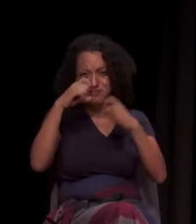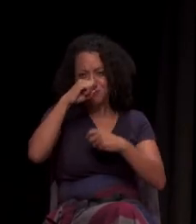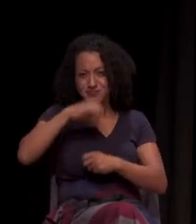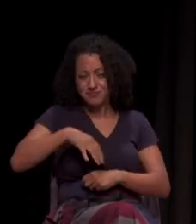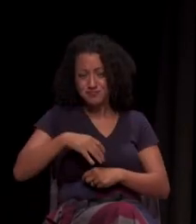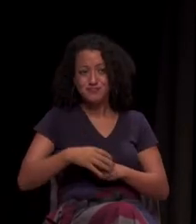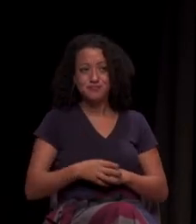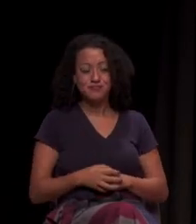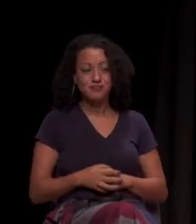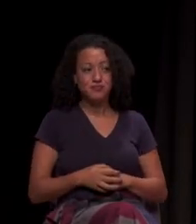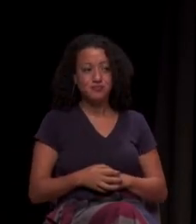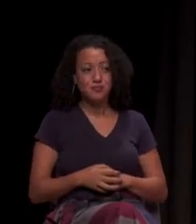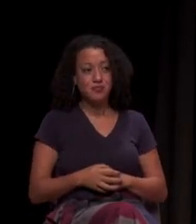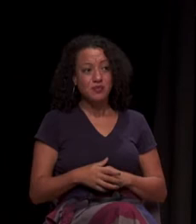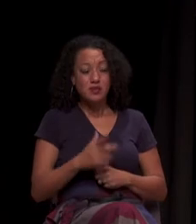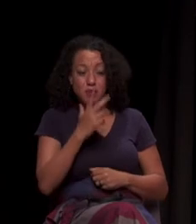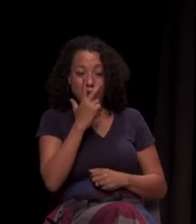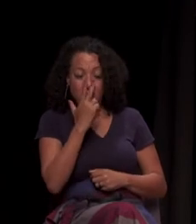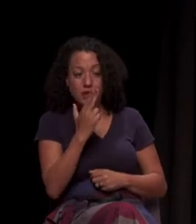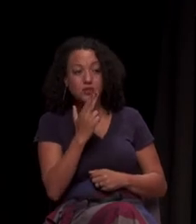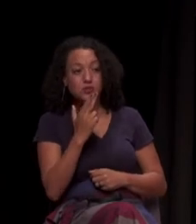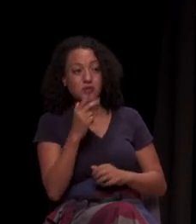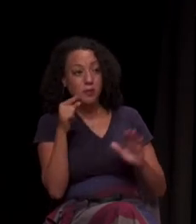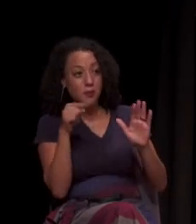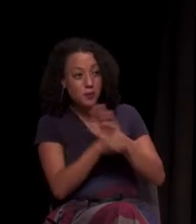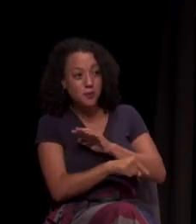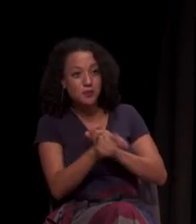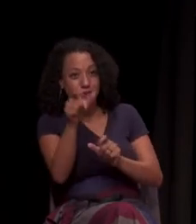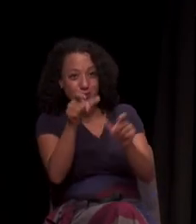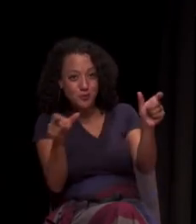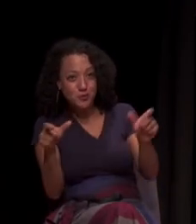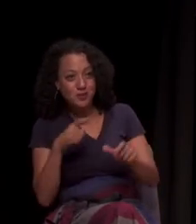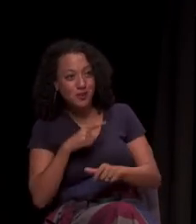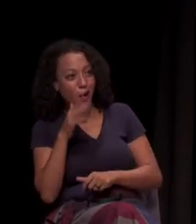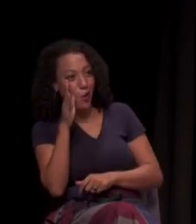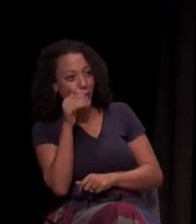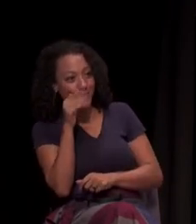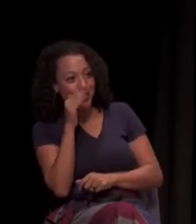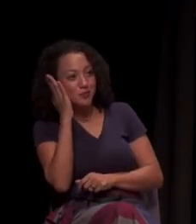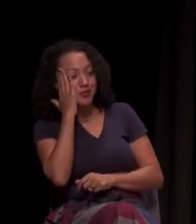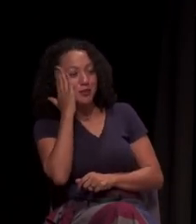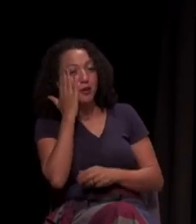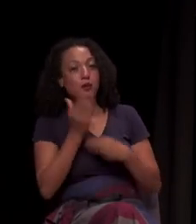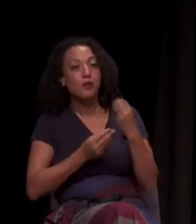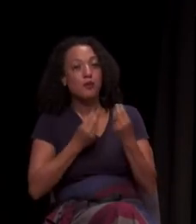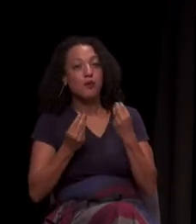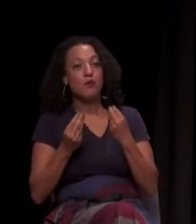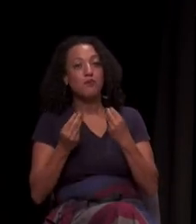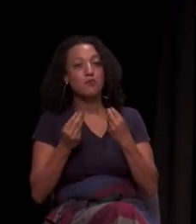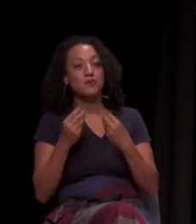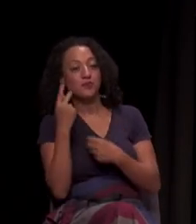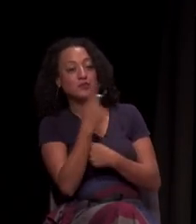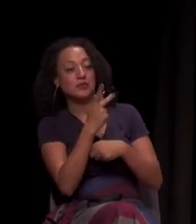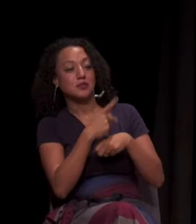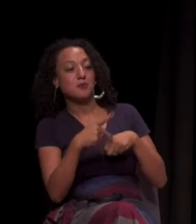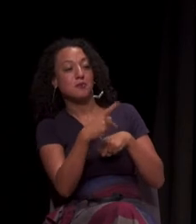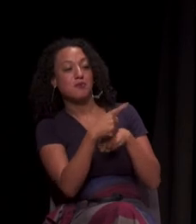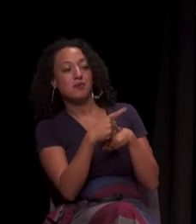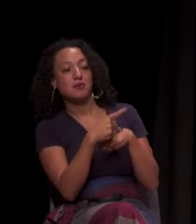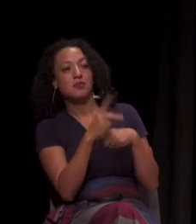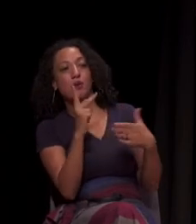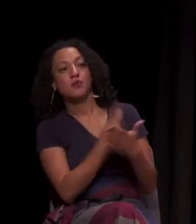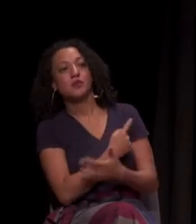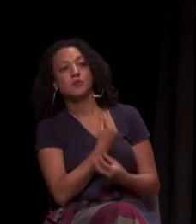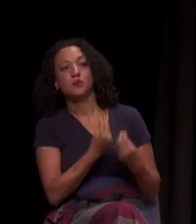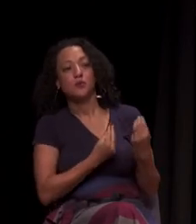Então, acho que essa é uma pergunta, uma curiosidade também nossa, como isso é recebido pelo grande público, assim,